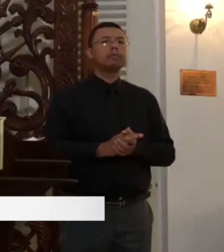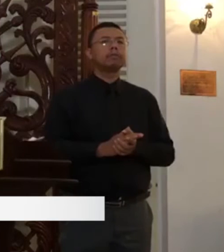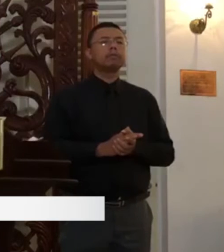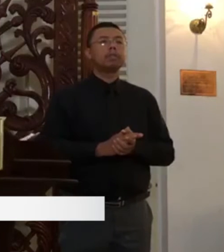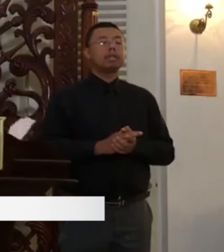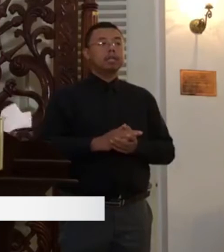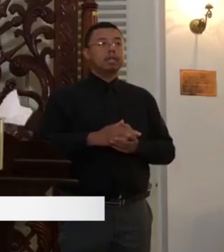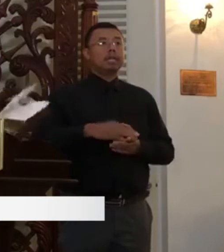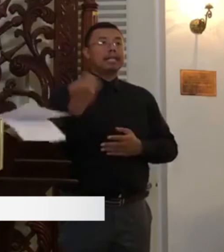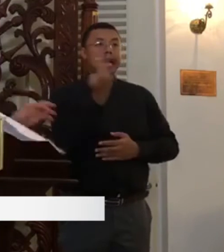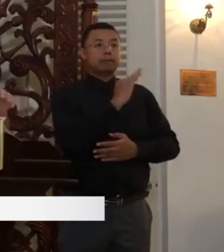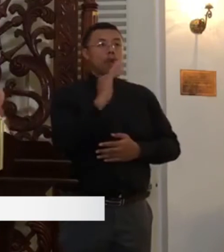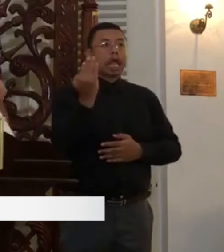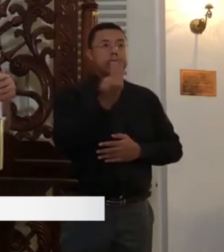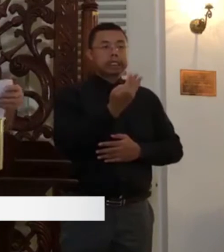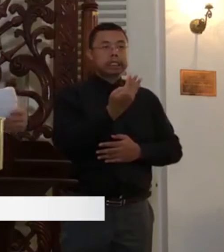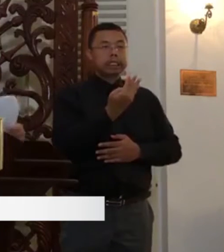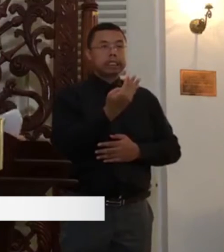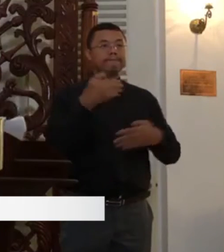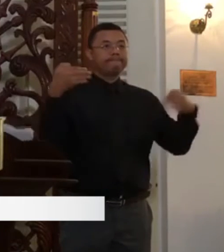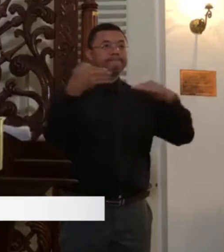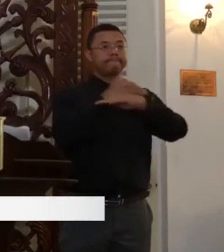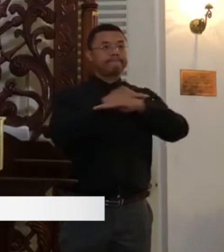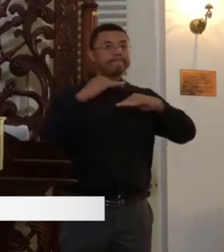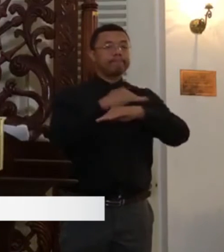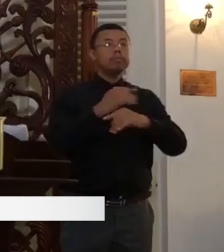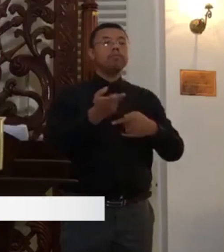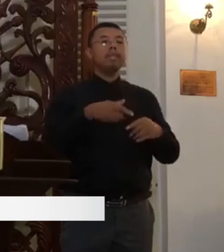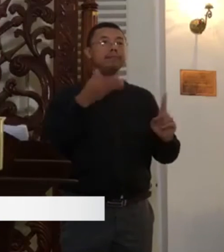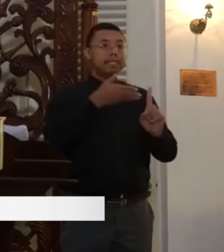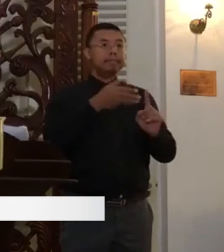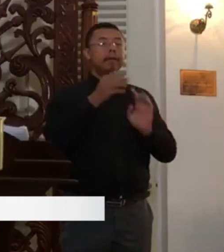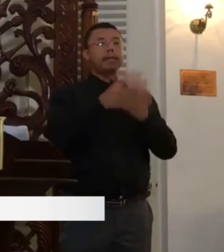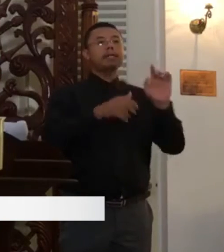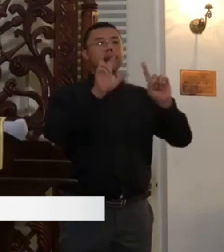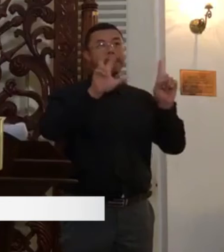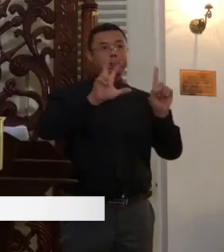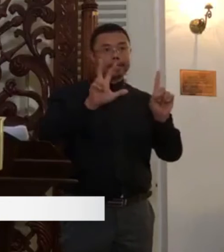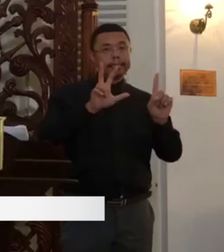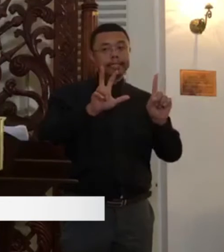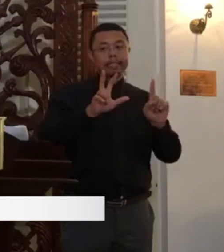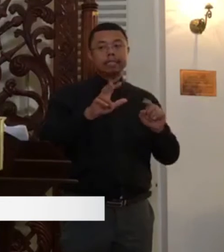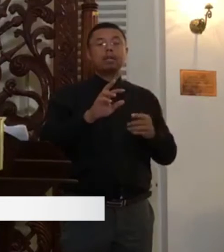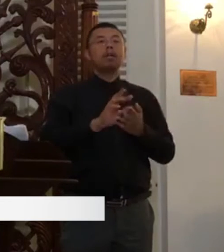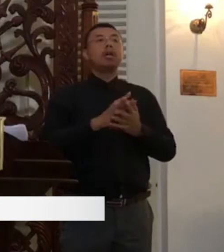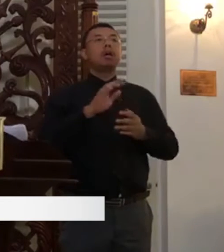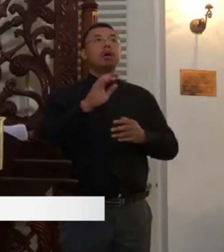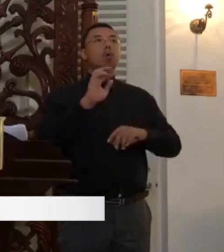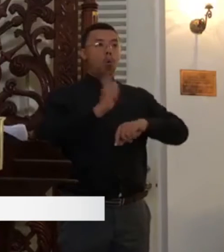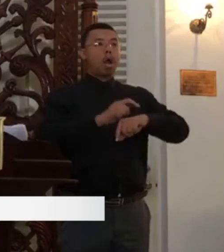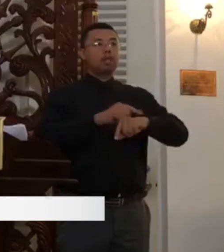moda transportasi pada prinsipnya, ini ada di pasal 18, selama